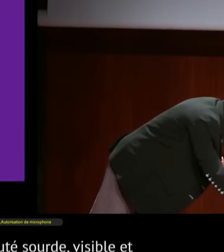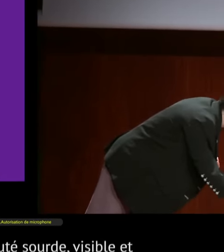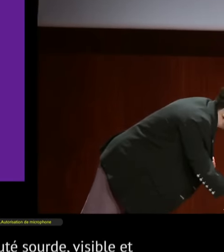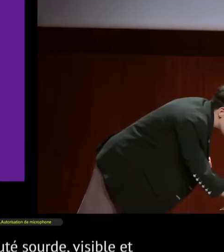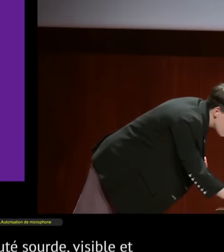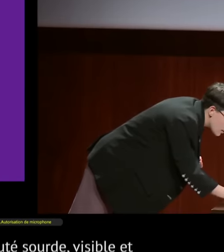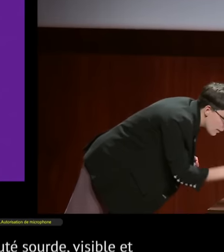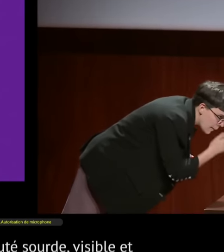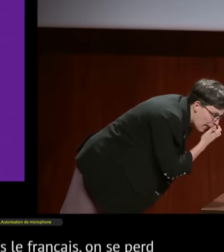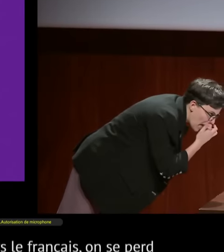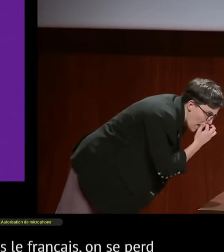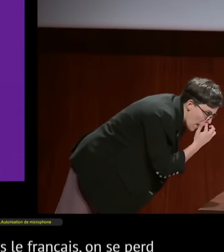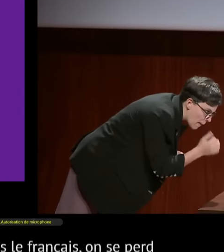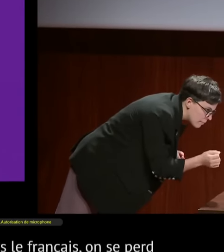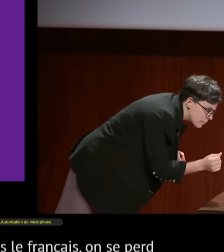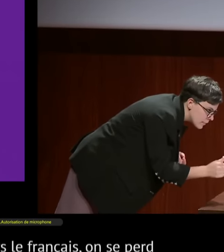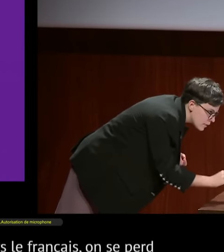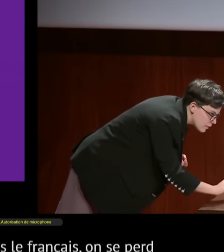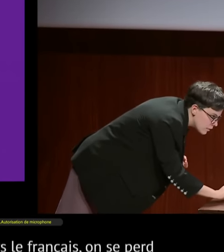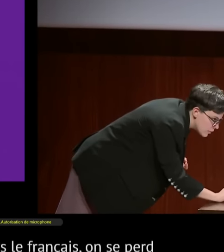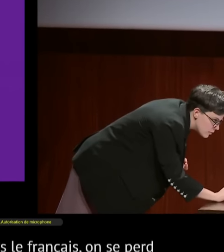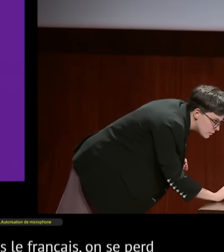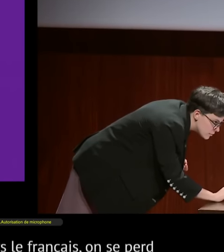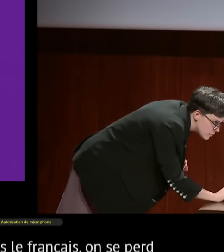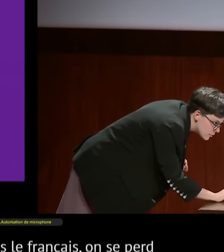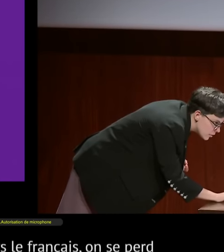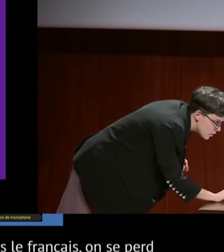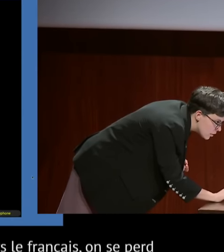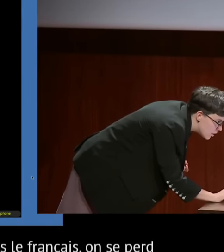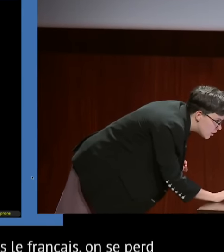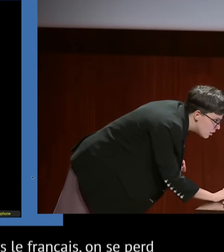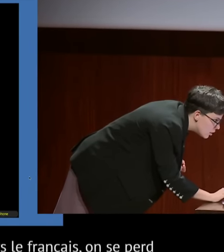fameuse opacité dont je parlais tout à l'heure.